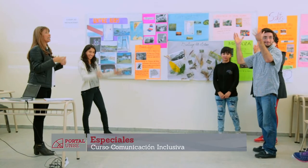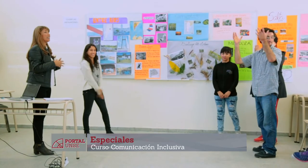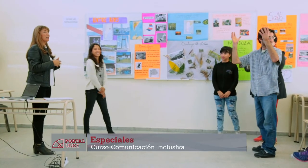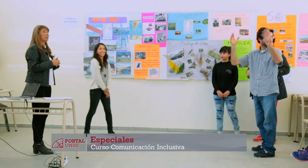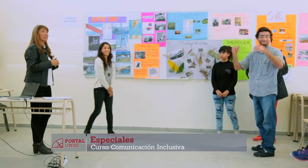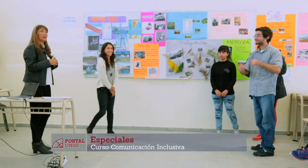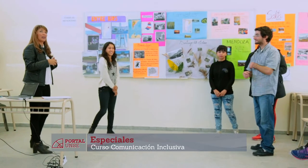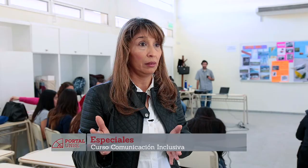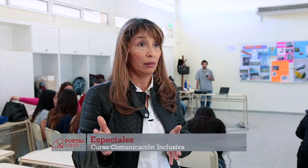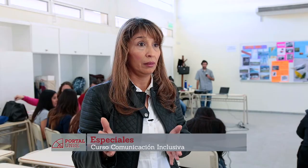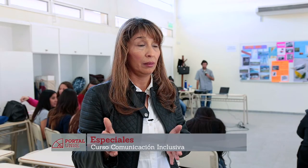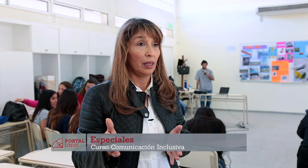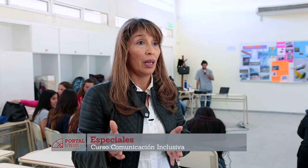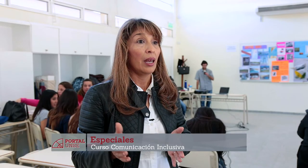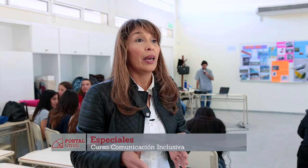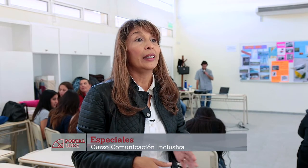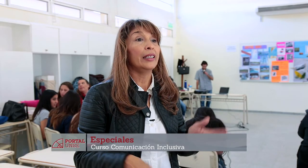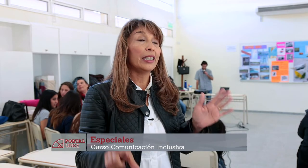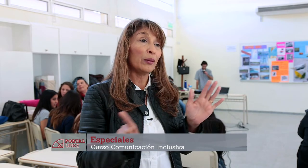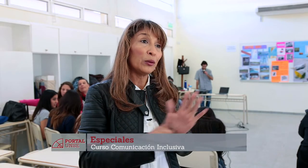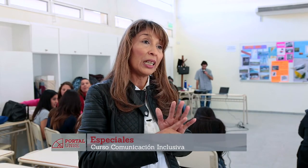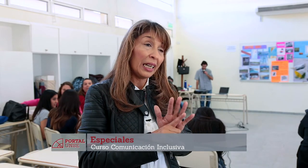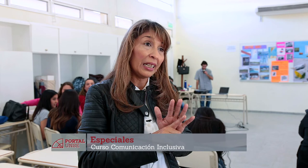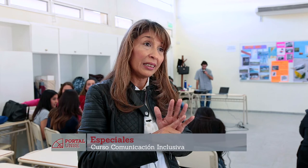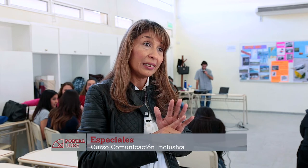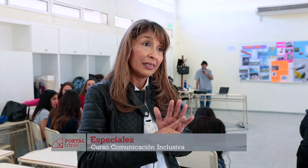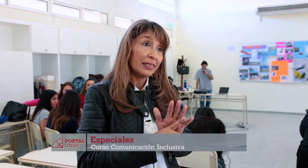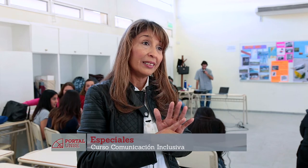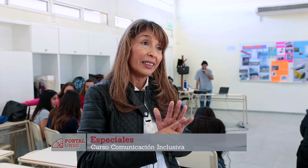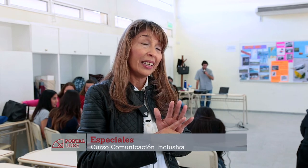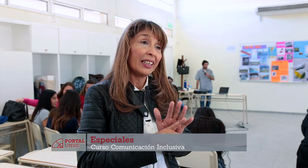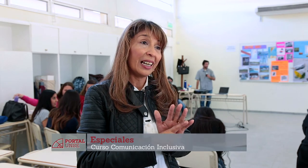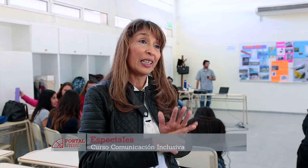pueden enseñar. Tendría que haber una ley en cada